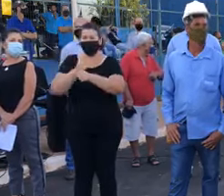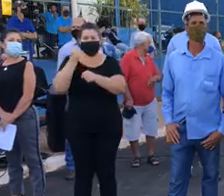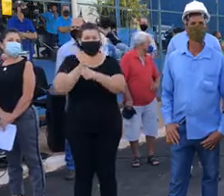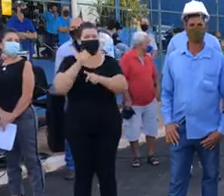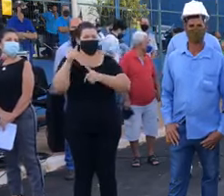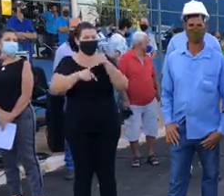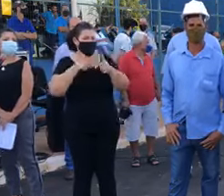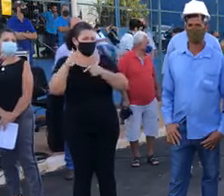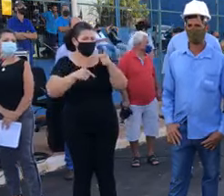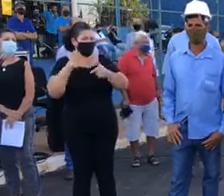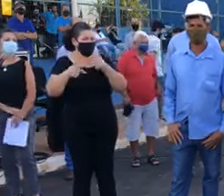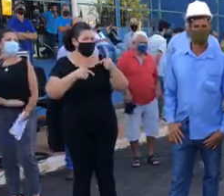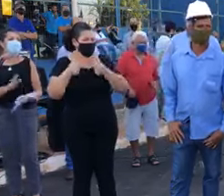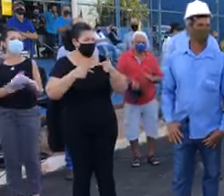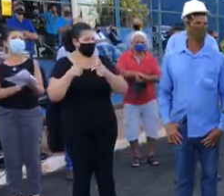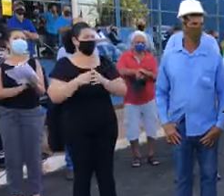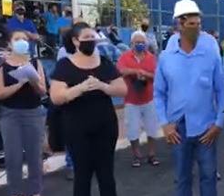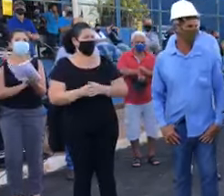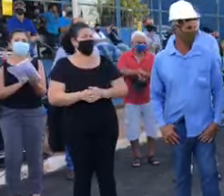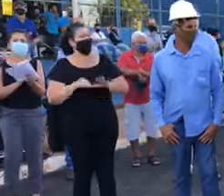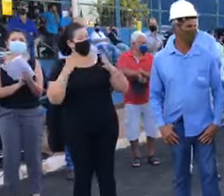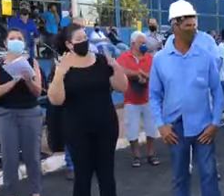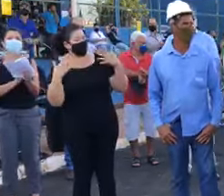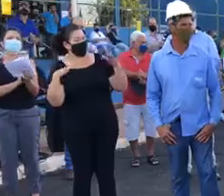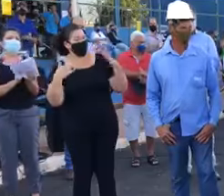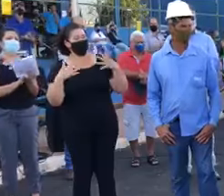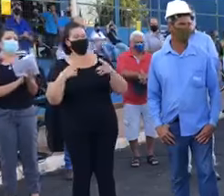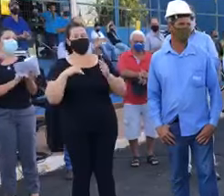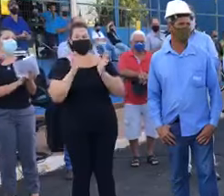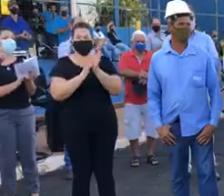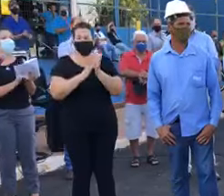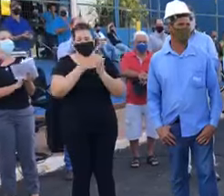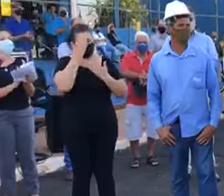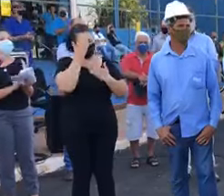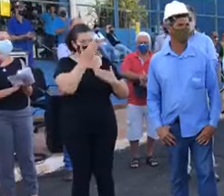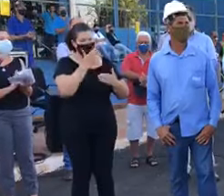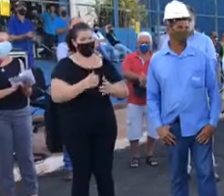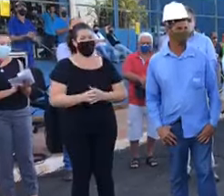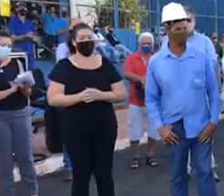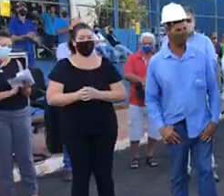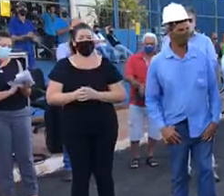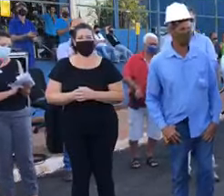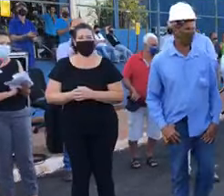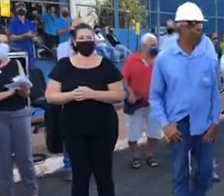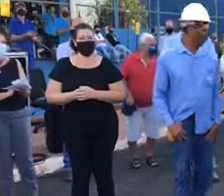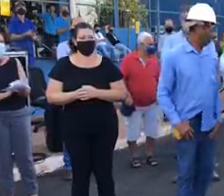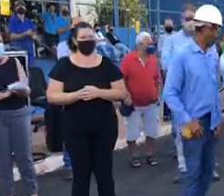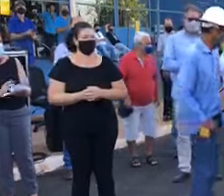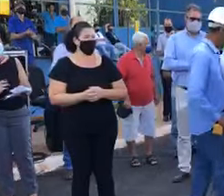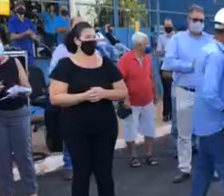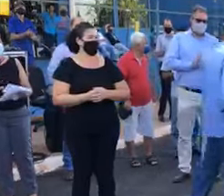aqui. Leva o meu aplauso e a minha gratidão. Obrigado.